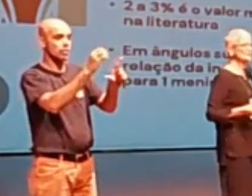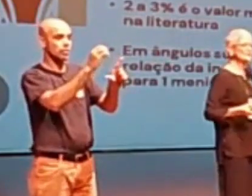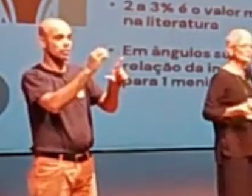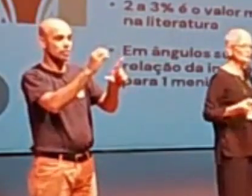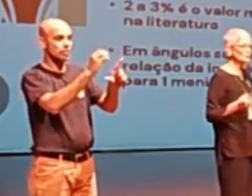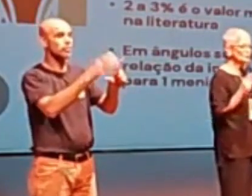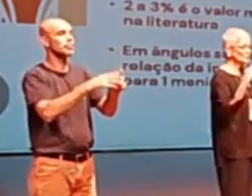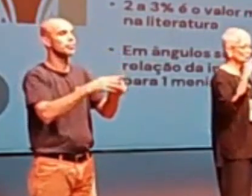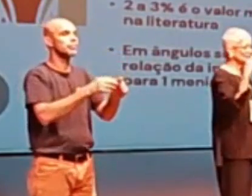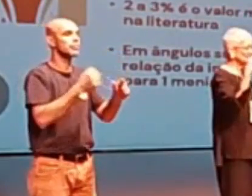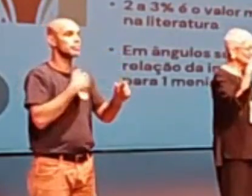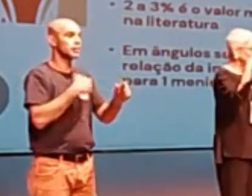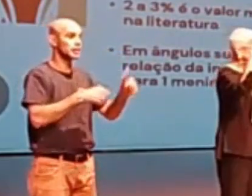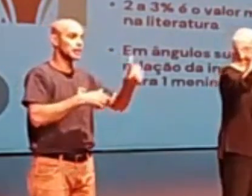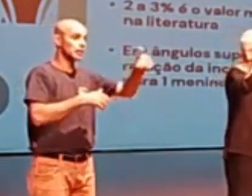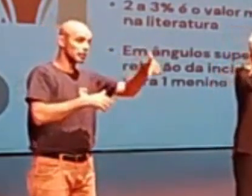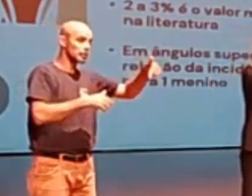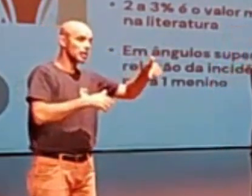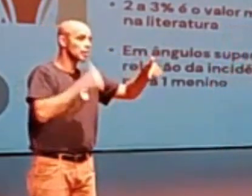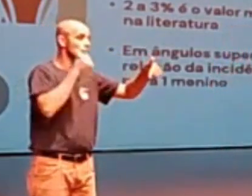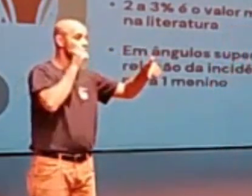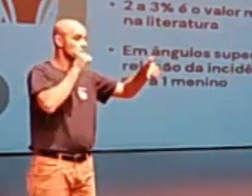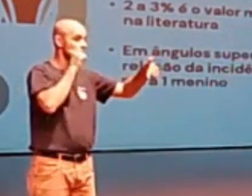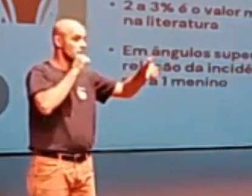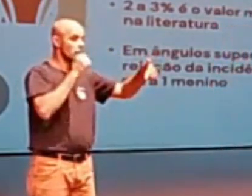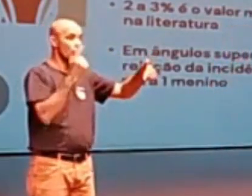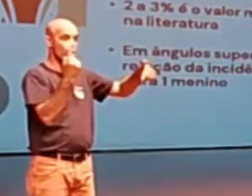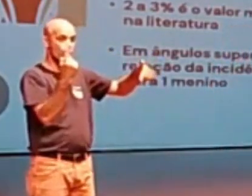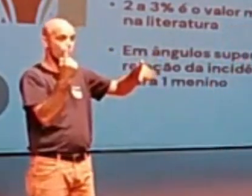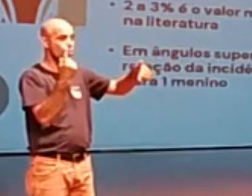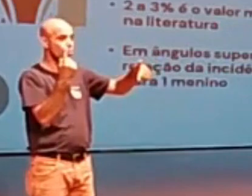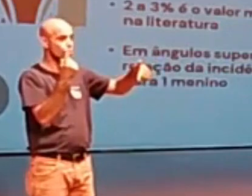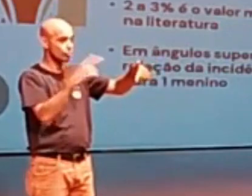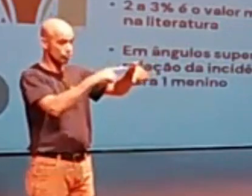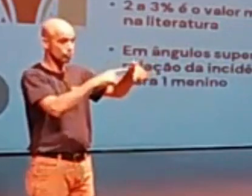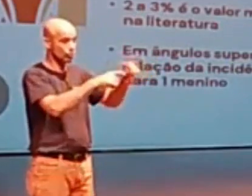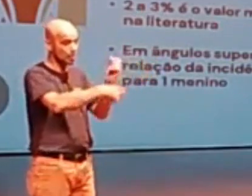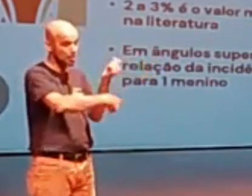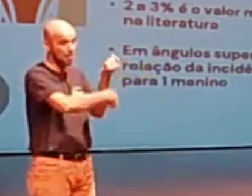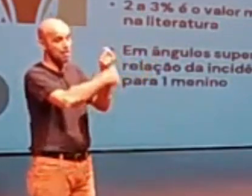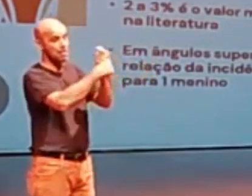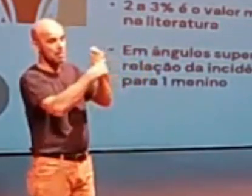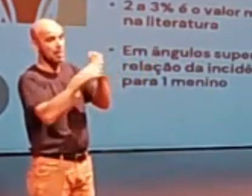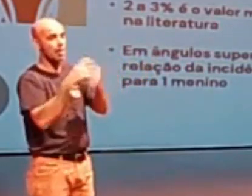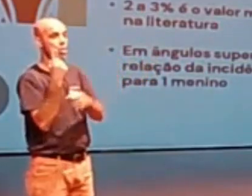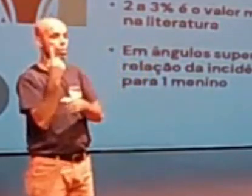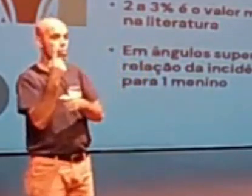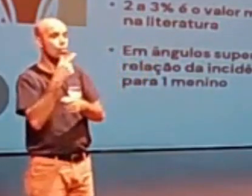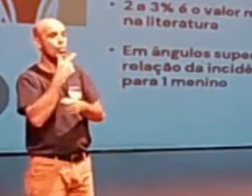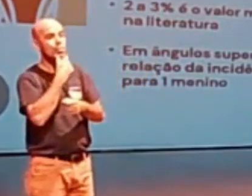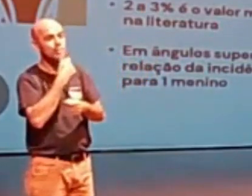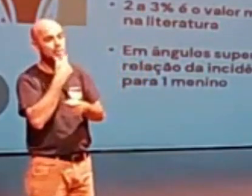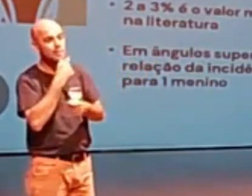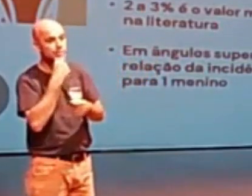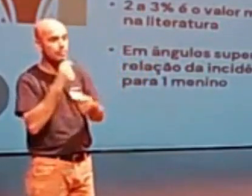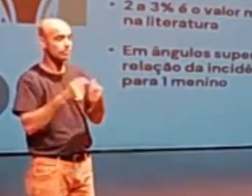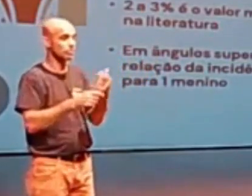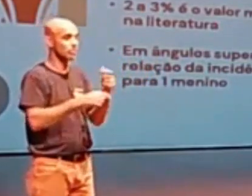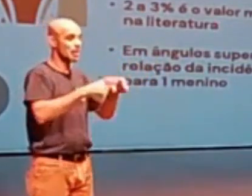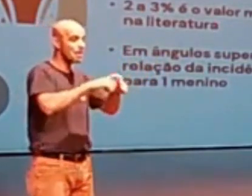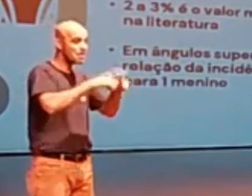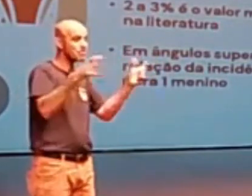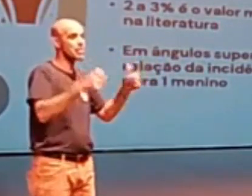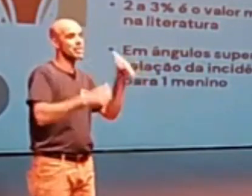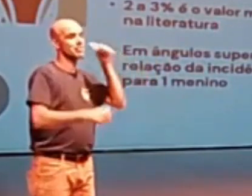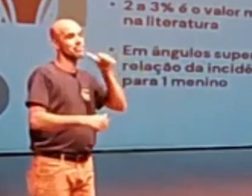7 meninas para um menino, ou seja, cada vez que eu tenho um grau COB maior, mais a gente encontra meninas